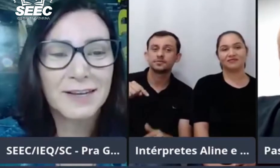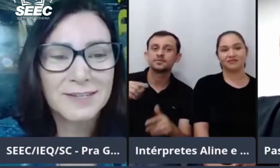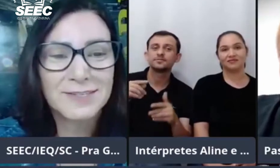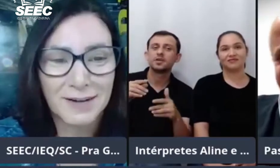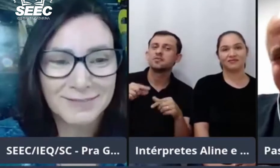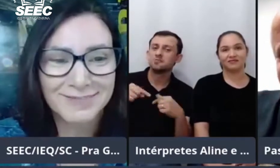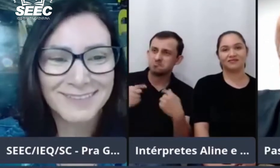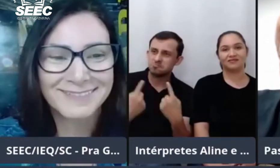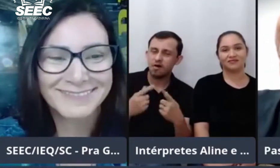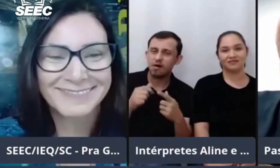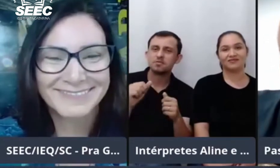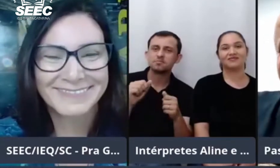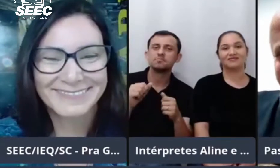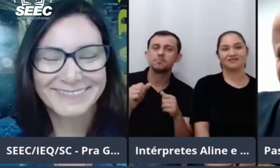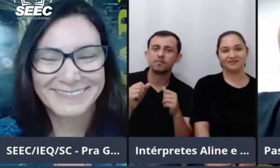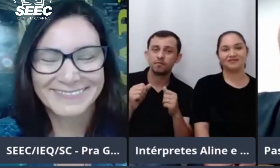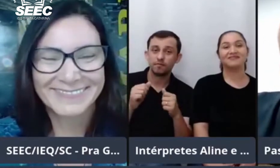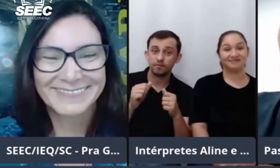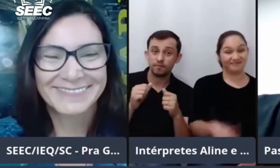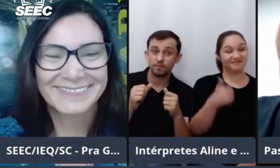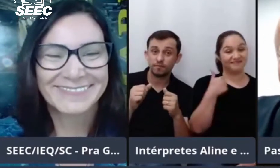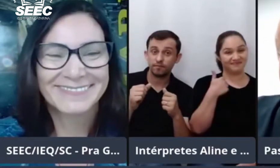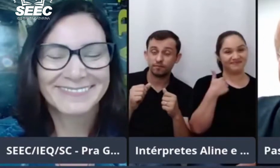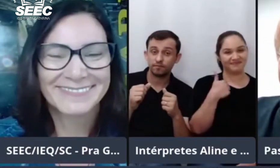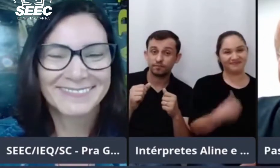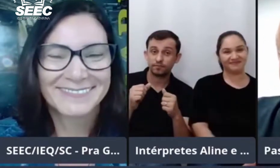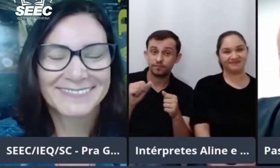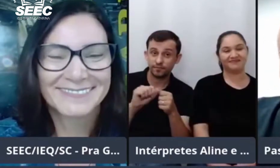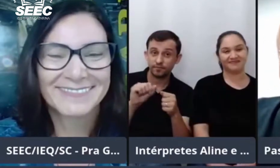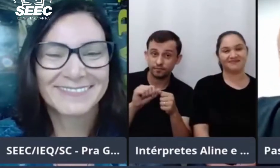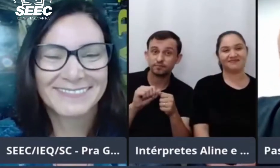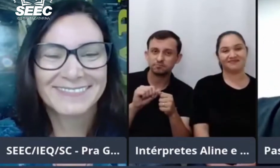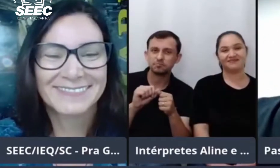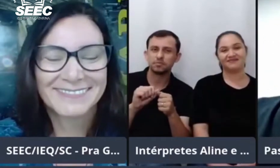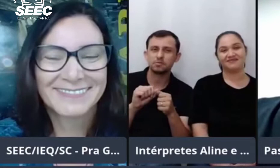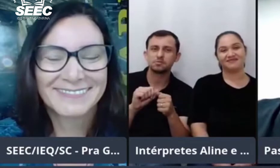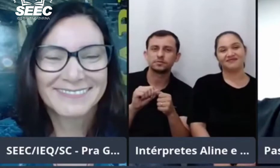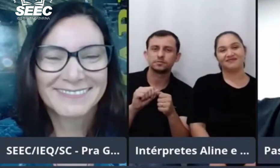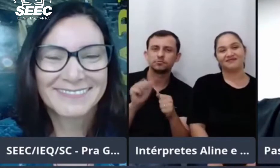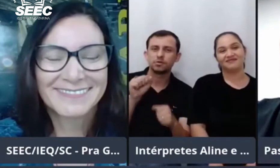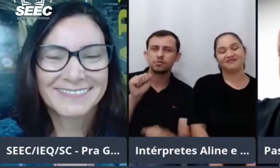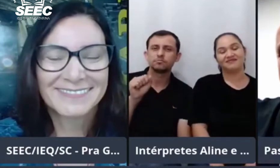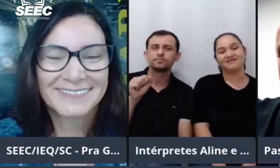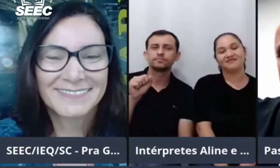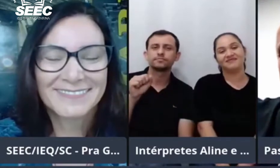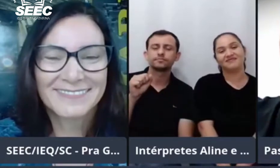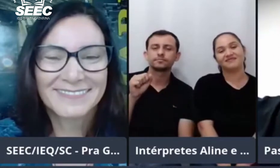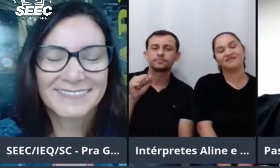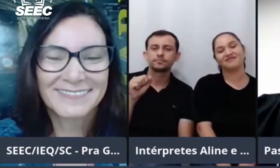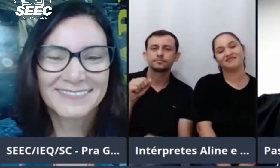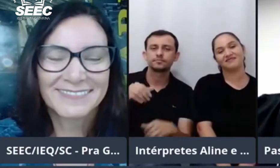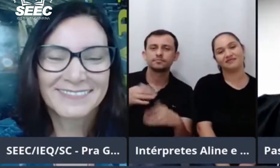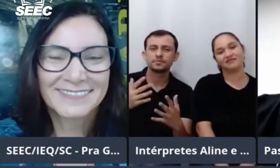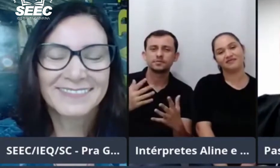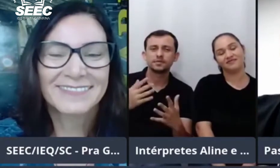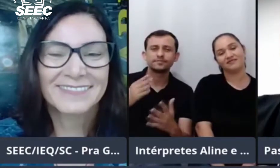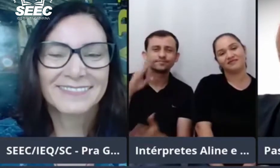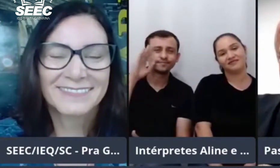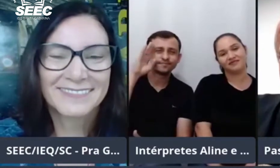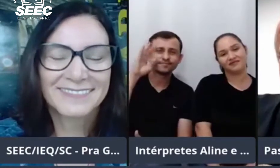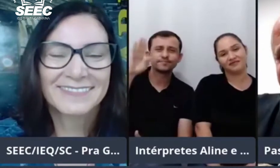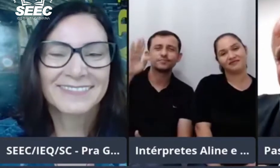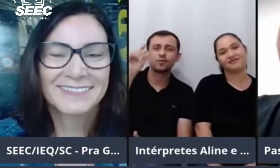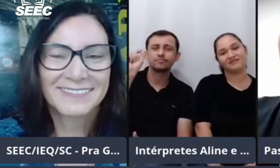tentar realizar, né? Em nome de Jesus, com certeza. E como falamos, né, nossos sonhos são grandes,